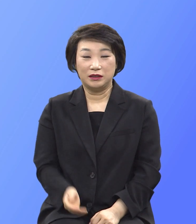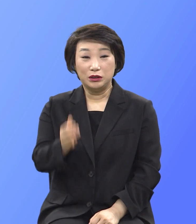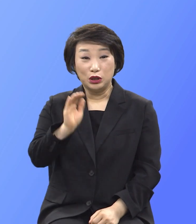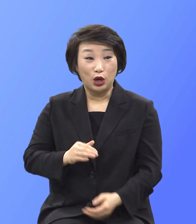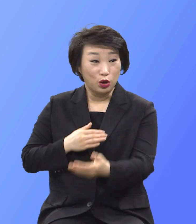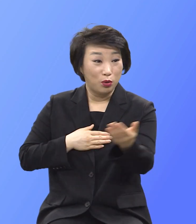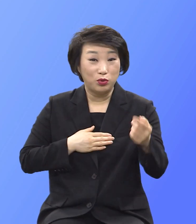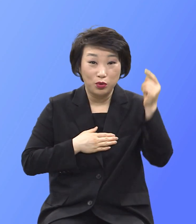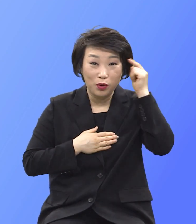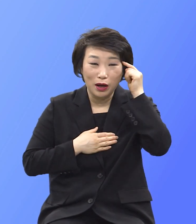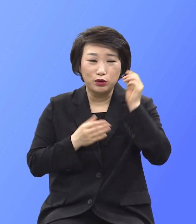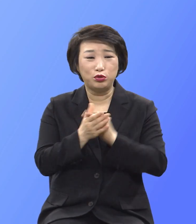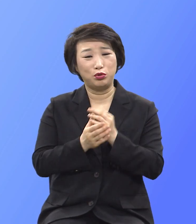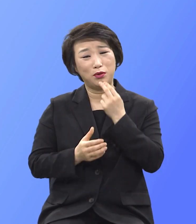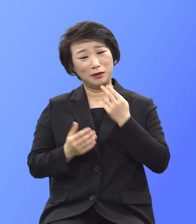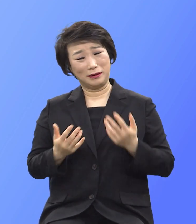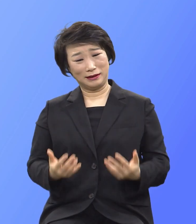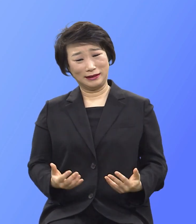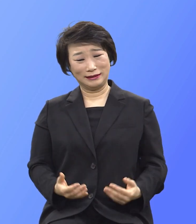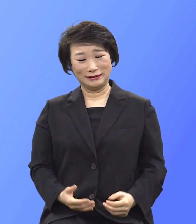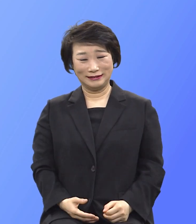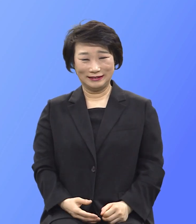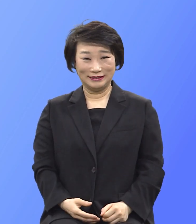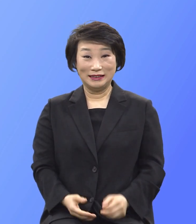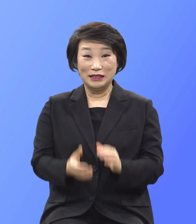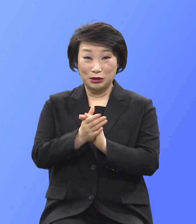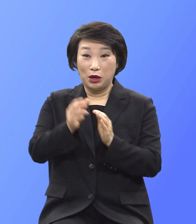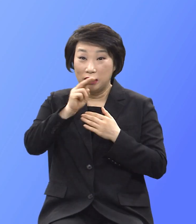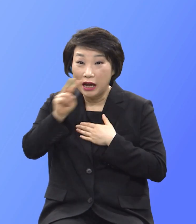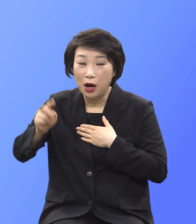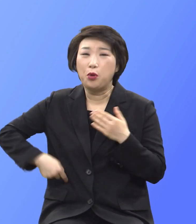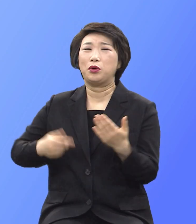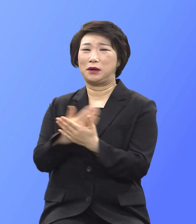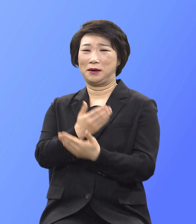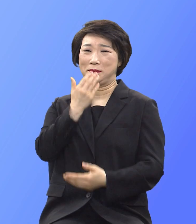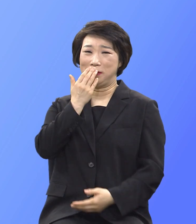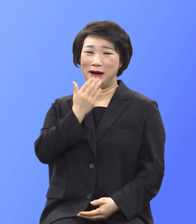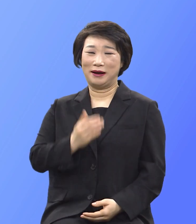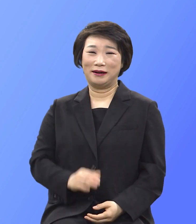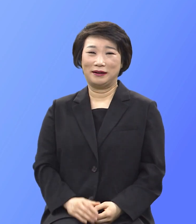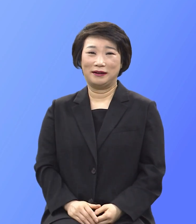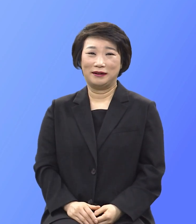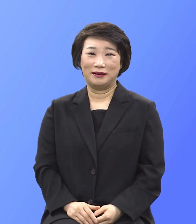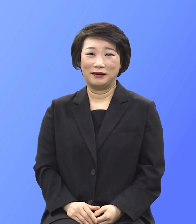그런데 왜 기도하냐? 기도해야 회개도 되는데